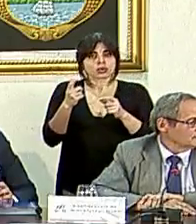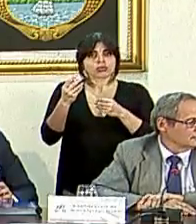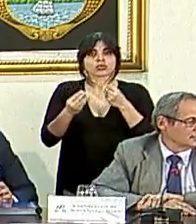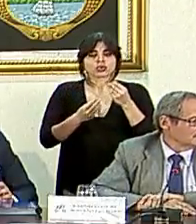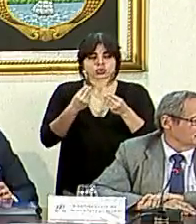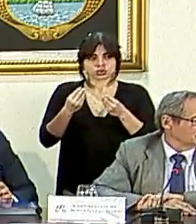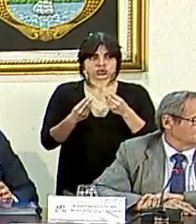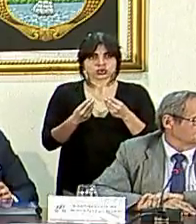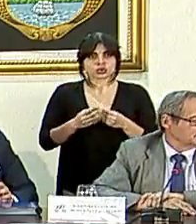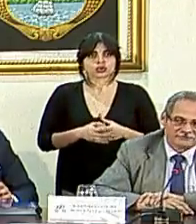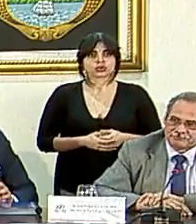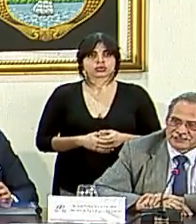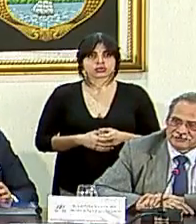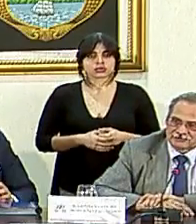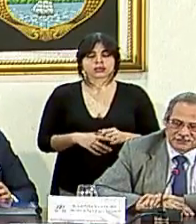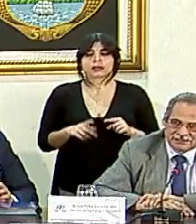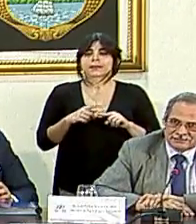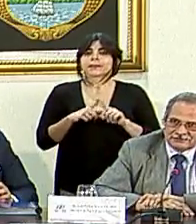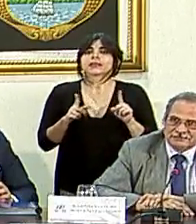producción,